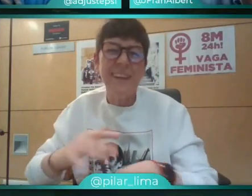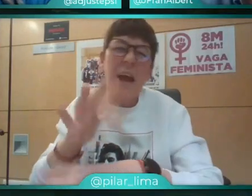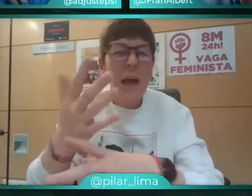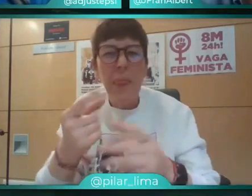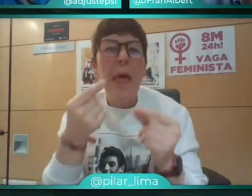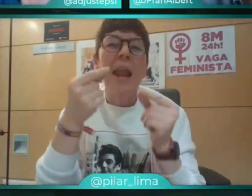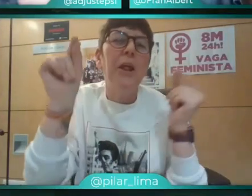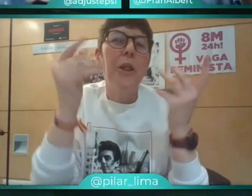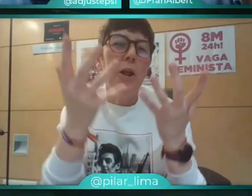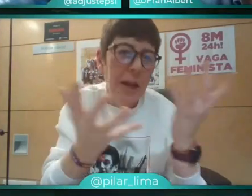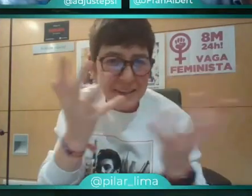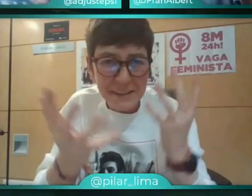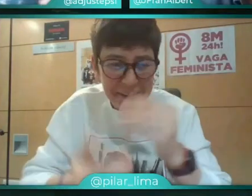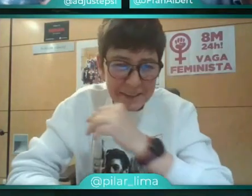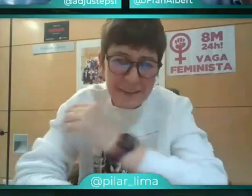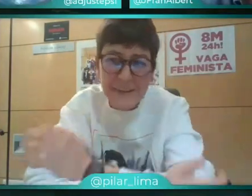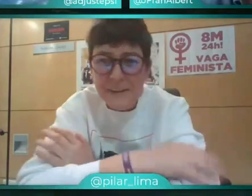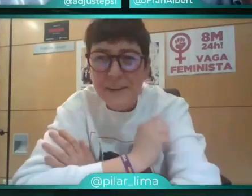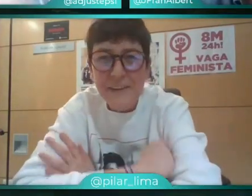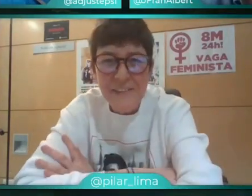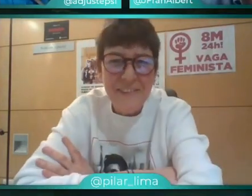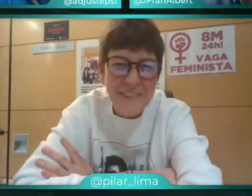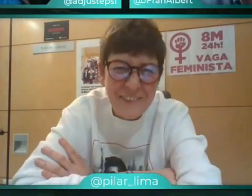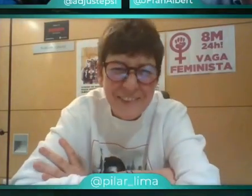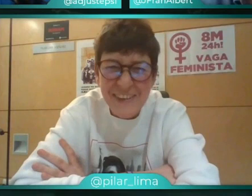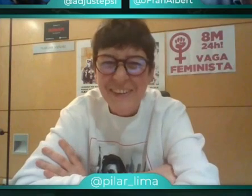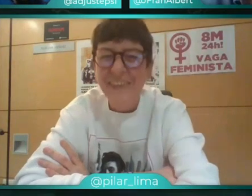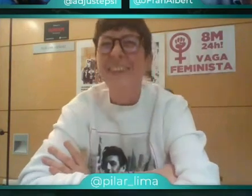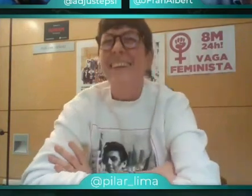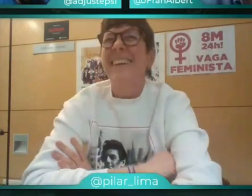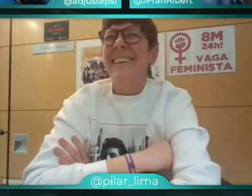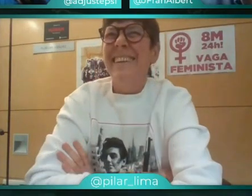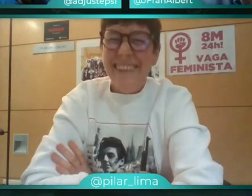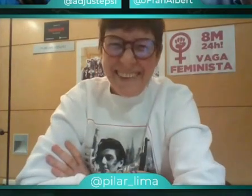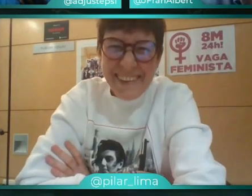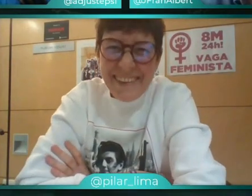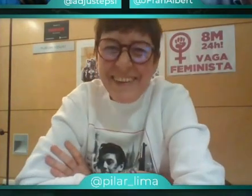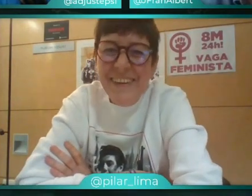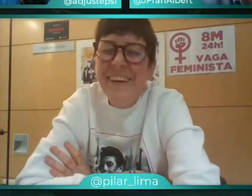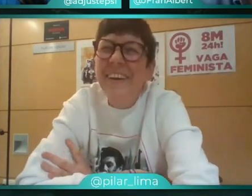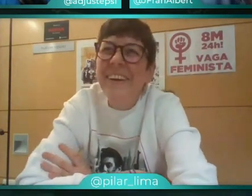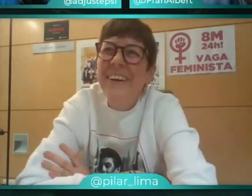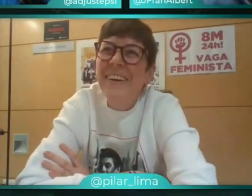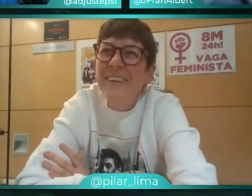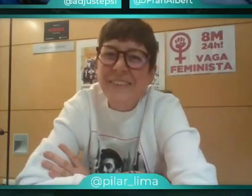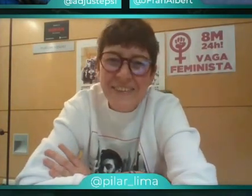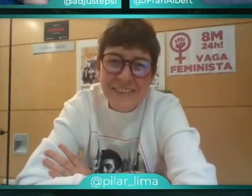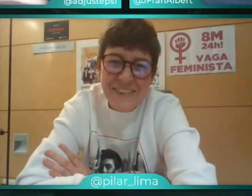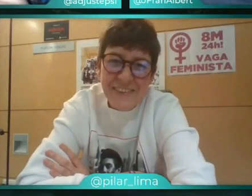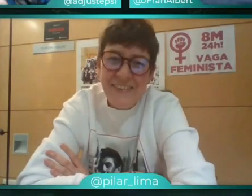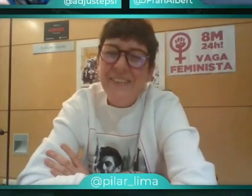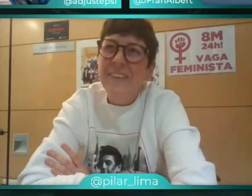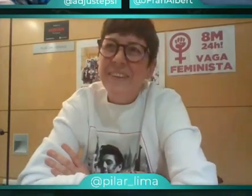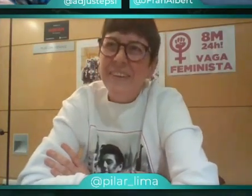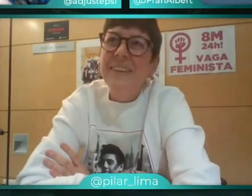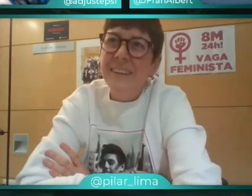parece que no se ponen valor la voz que sale de la intérprete Pero bueno son anécdotas del día a día Claro claro a mí y esto